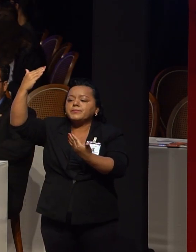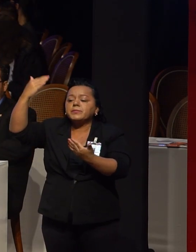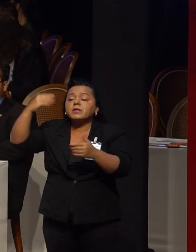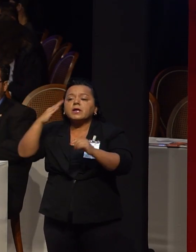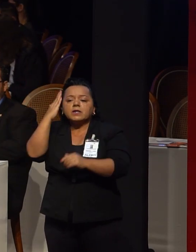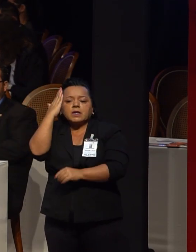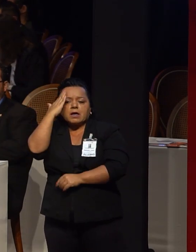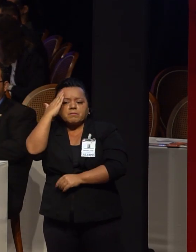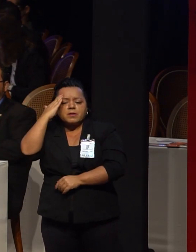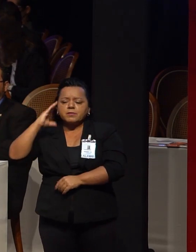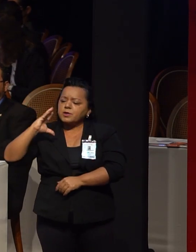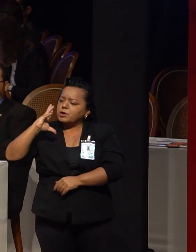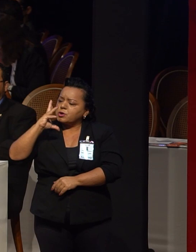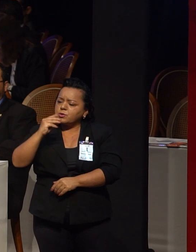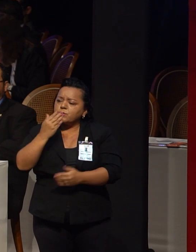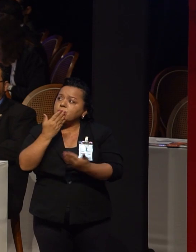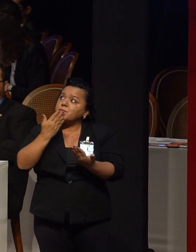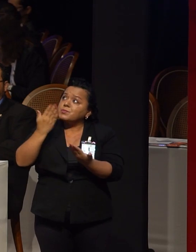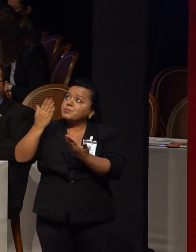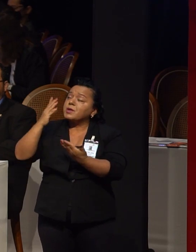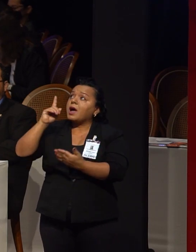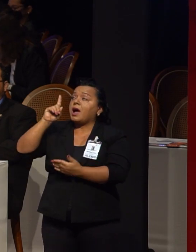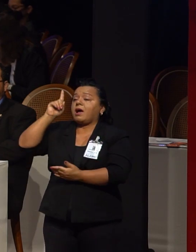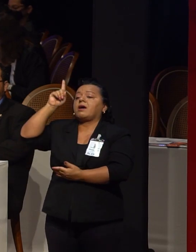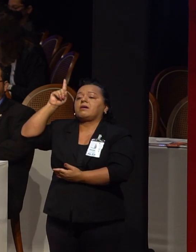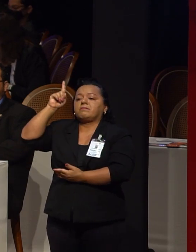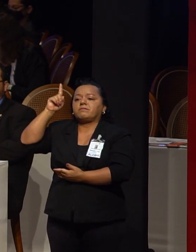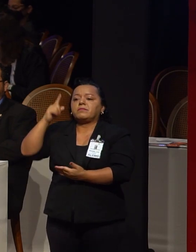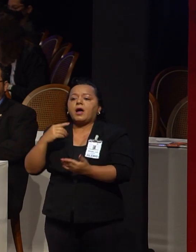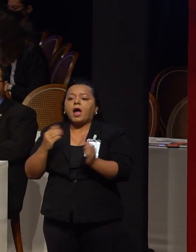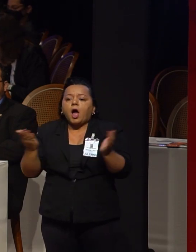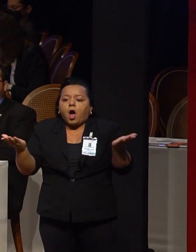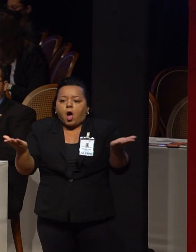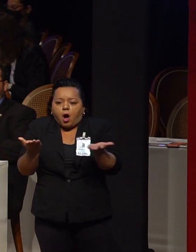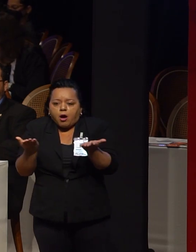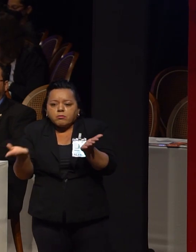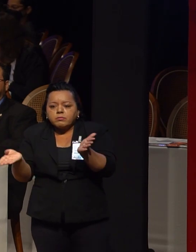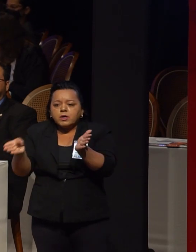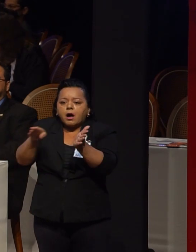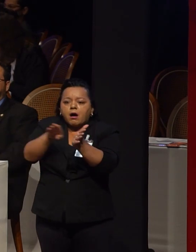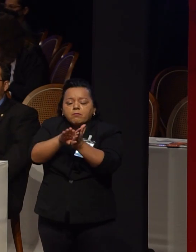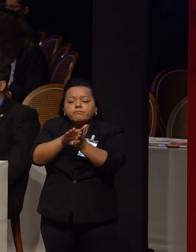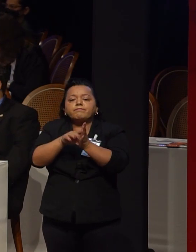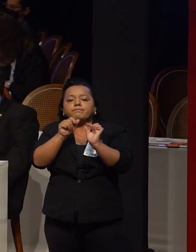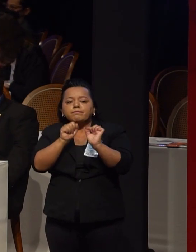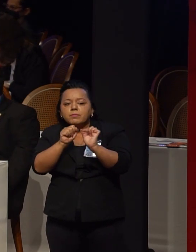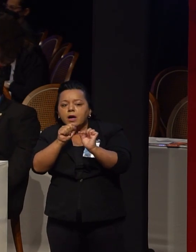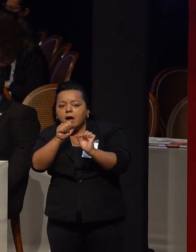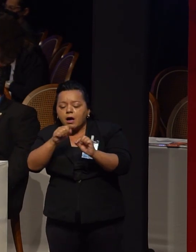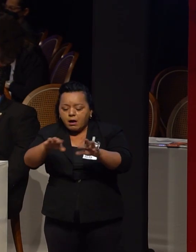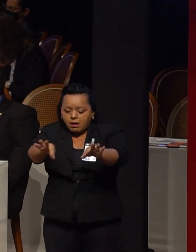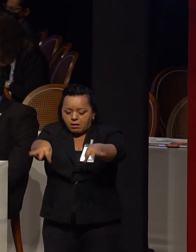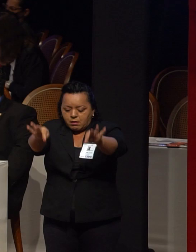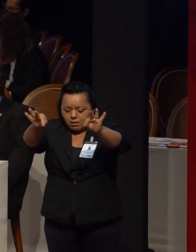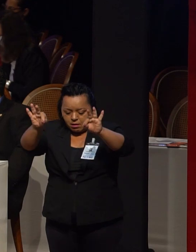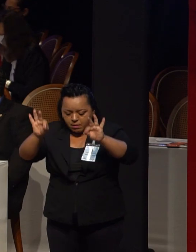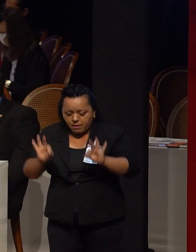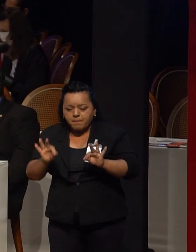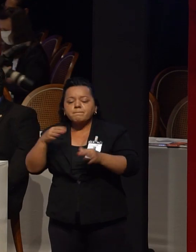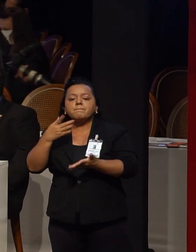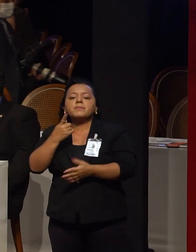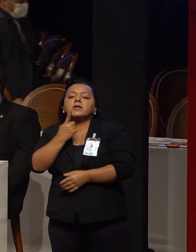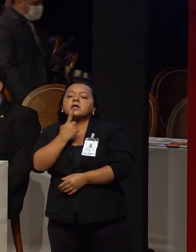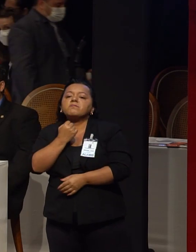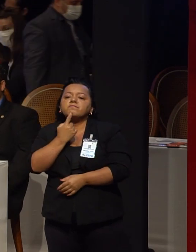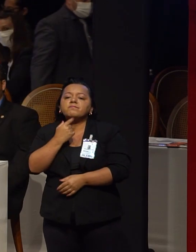tudo devemos a ele. Então, quando eu entrei hoje naquele tapete vermelho ali, fiz questão de fazer a mesma